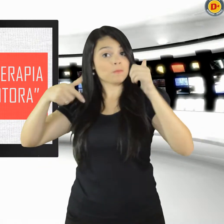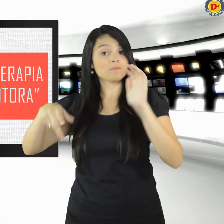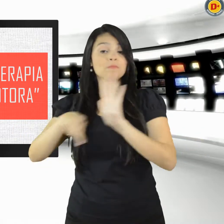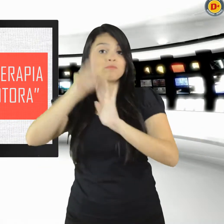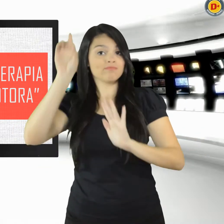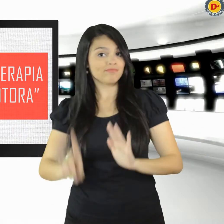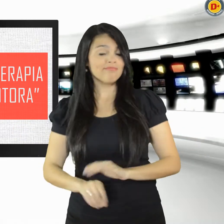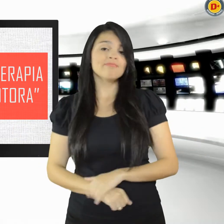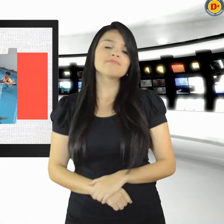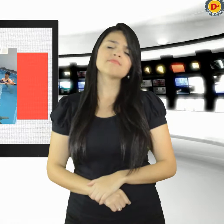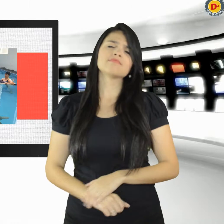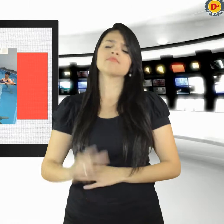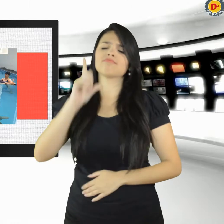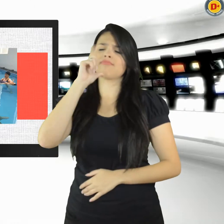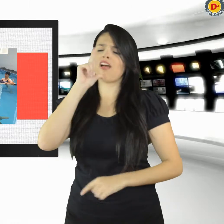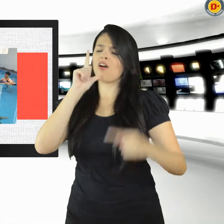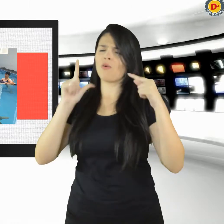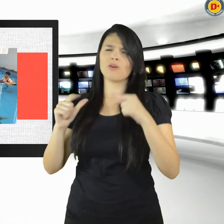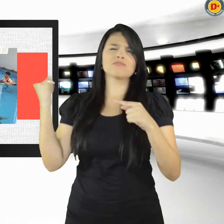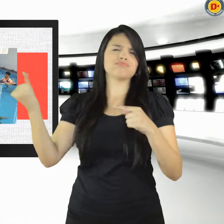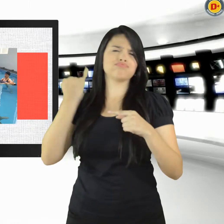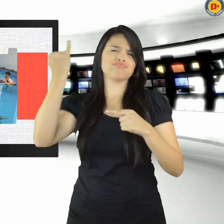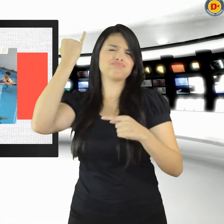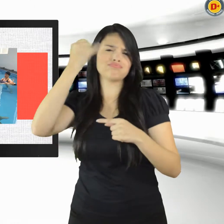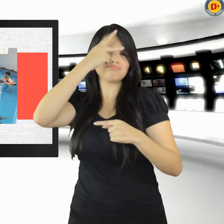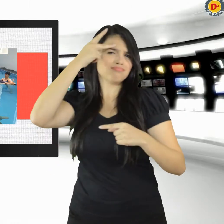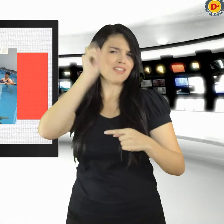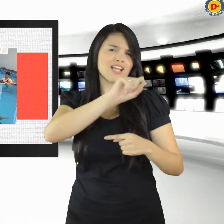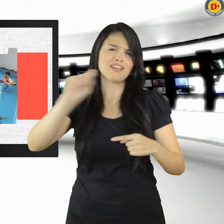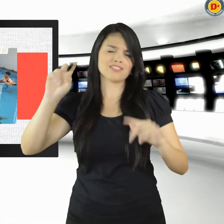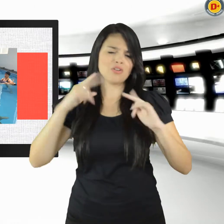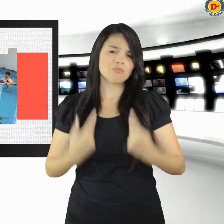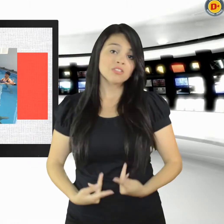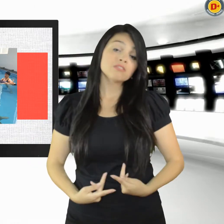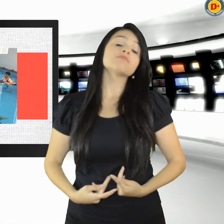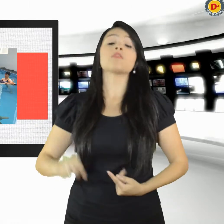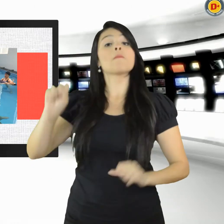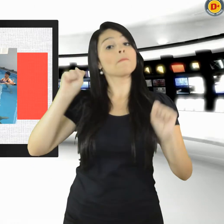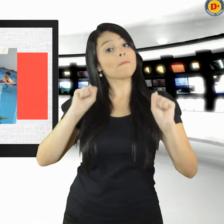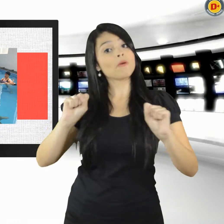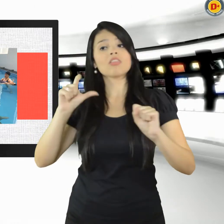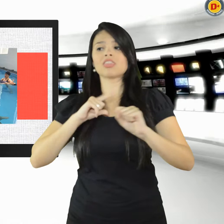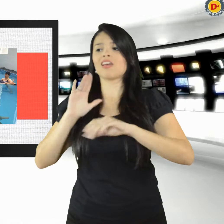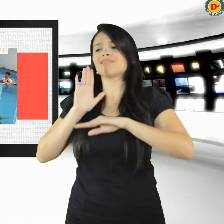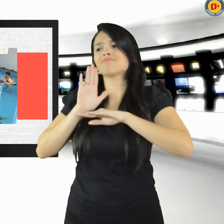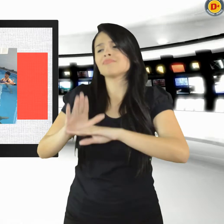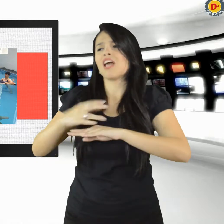essenciais para a sobrevivência humana e pode entre inúmeras utilidades fazer parte de